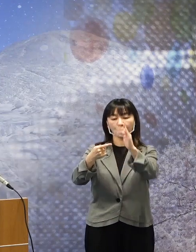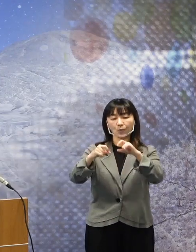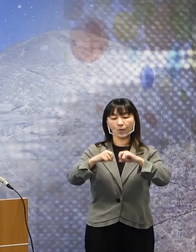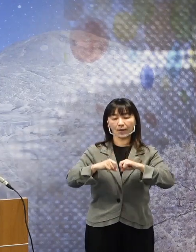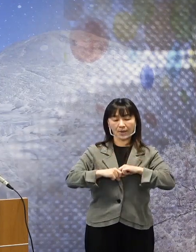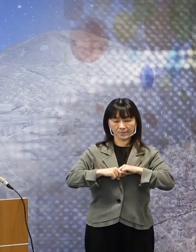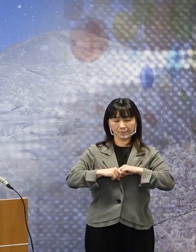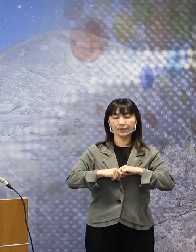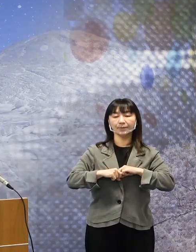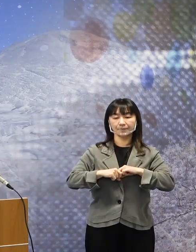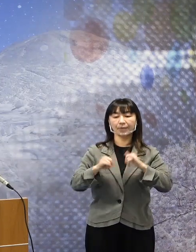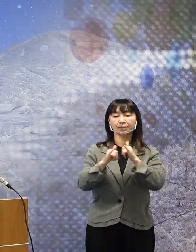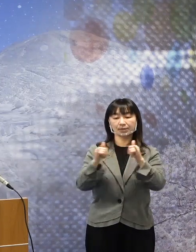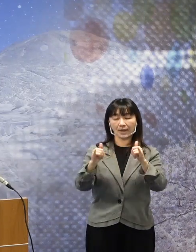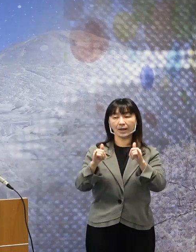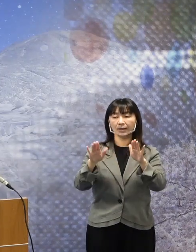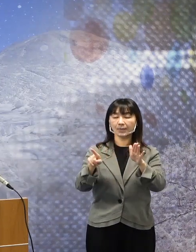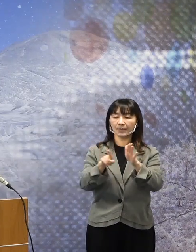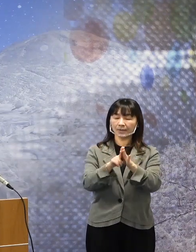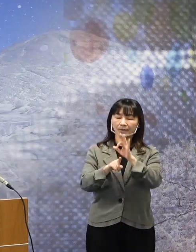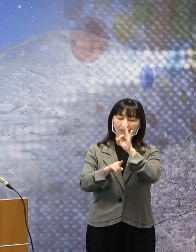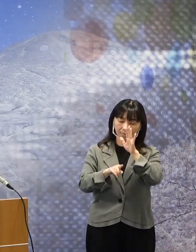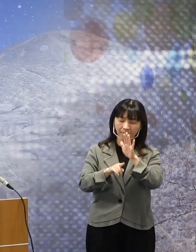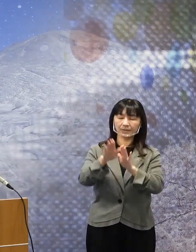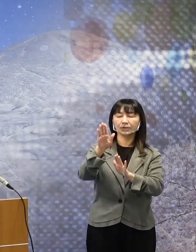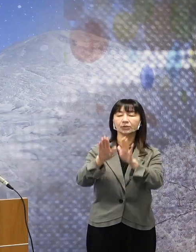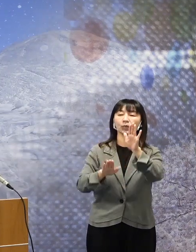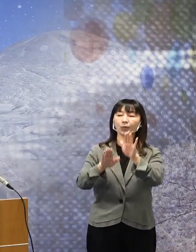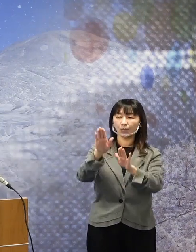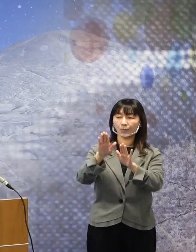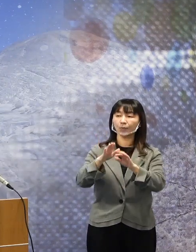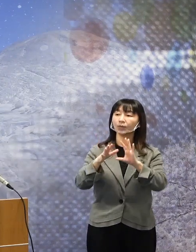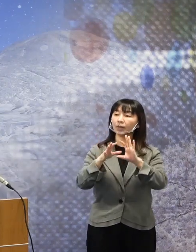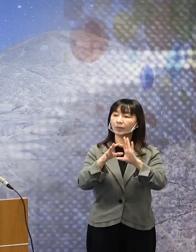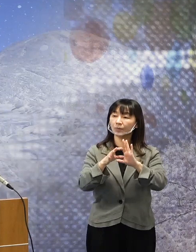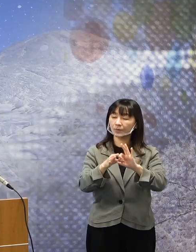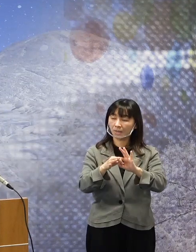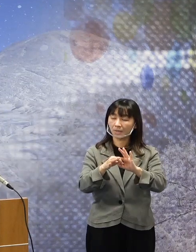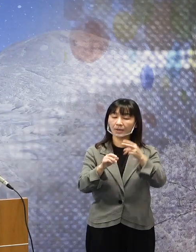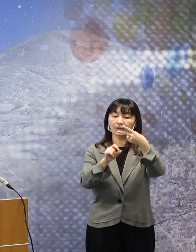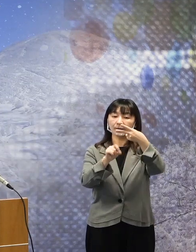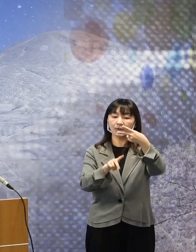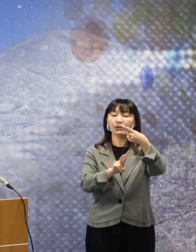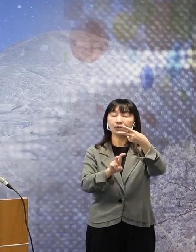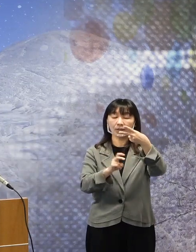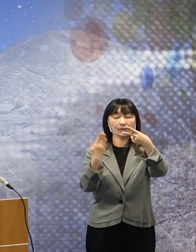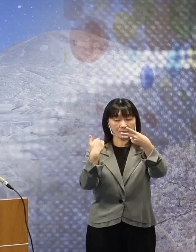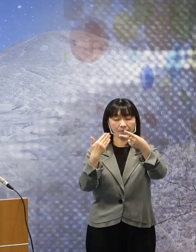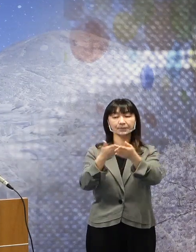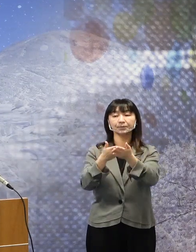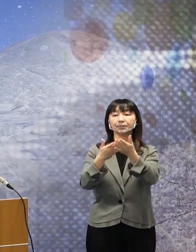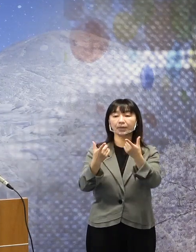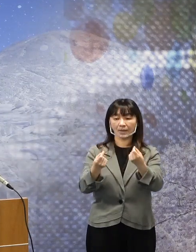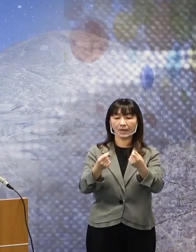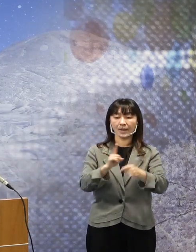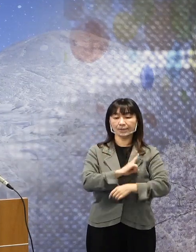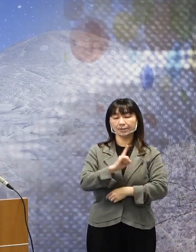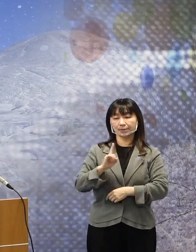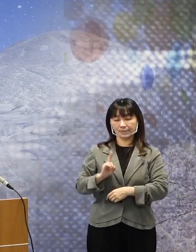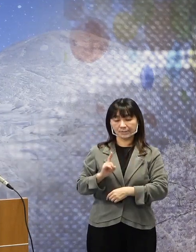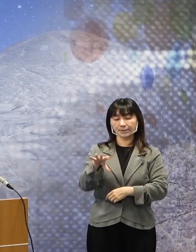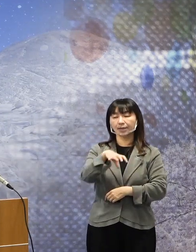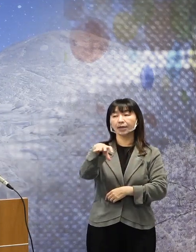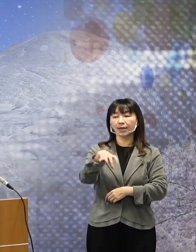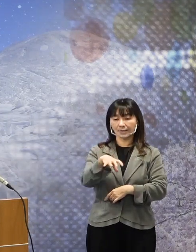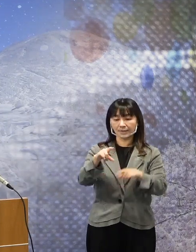今までない状況ですけど、はい、何か例えば今2月20日を目標とはおっしゃったものの、 はい、 例えば1日あたりこのぐらいの